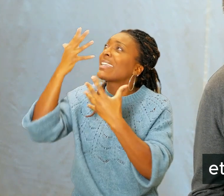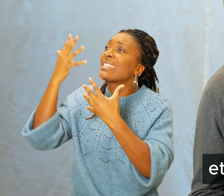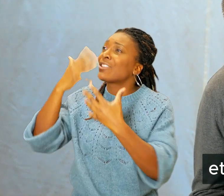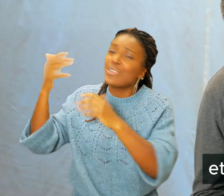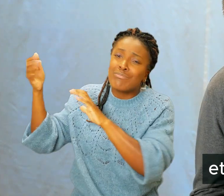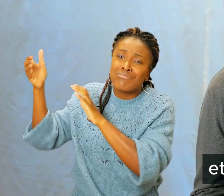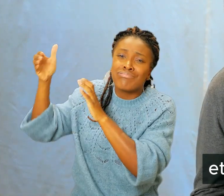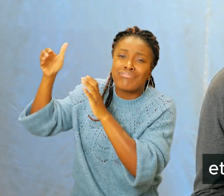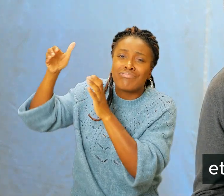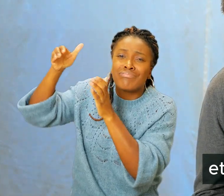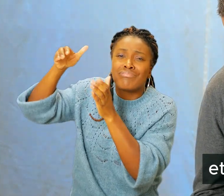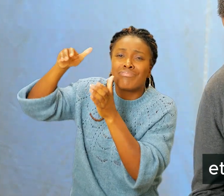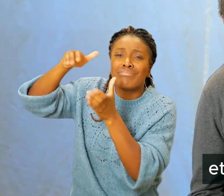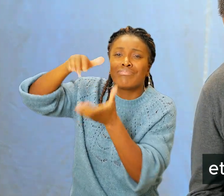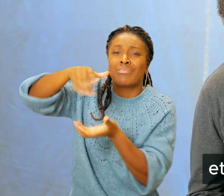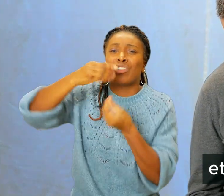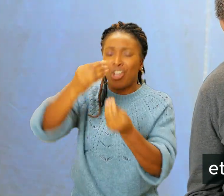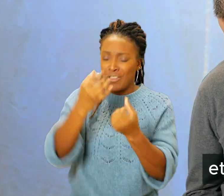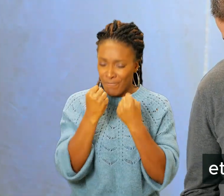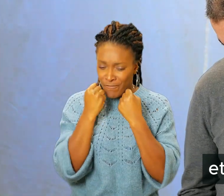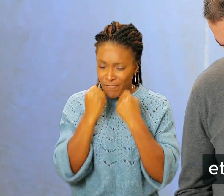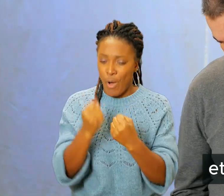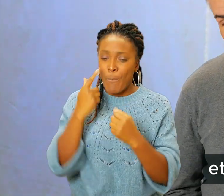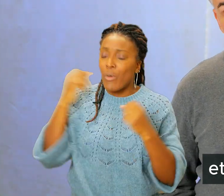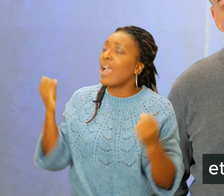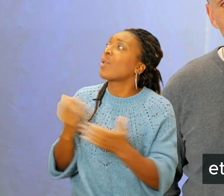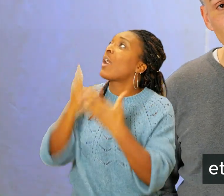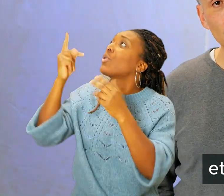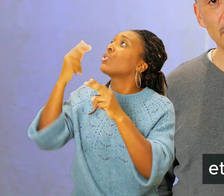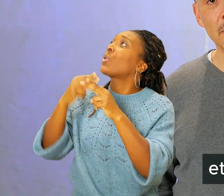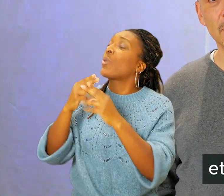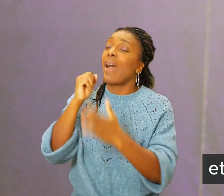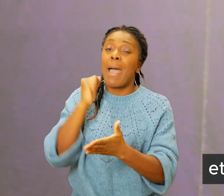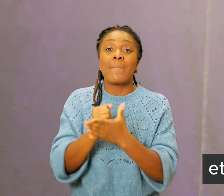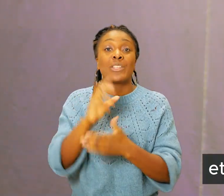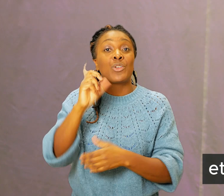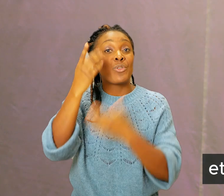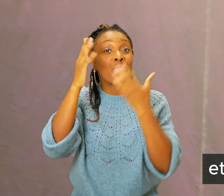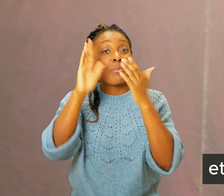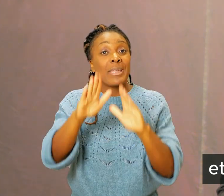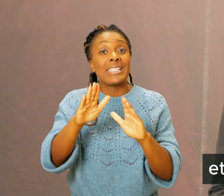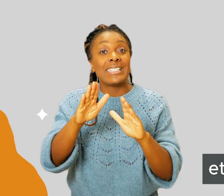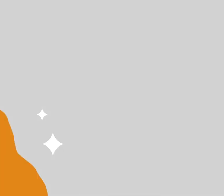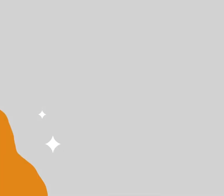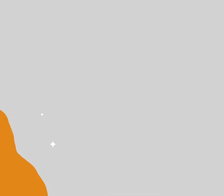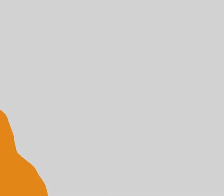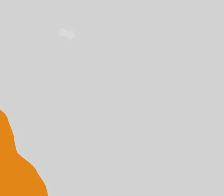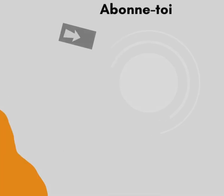et qu'ils soient fortifiés pour la gloire de ton nom. Amen. Que Dieu vous bénisse. Bon week-end.